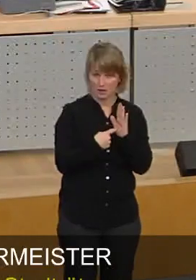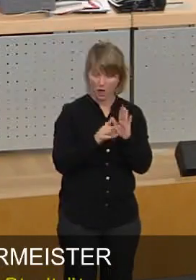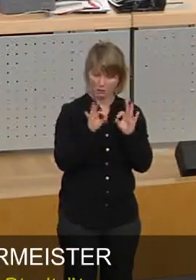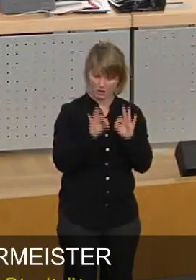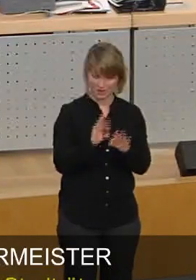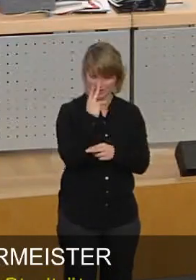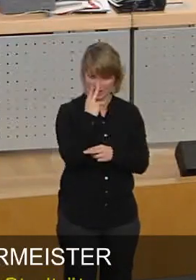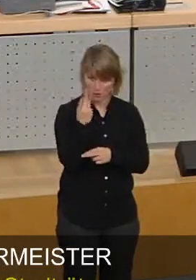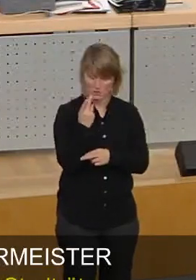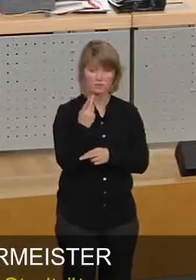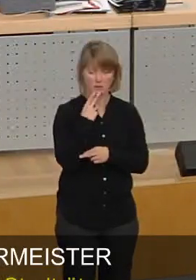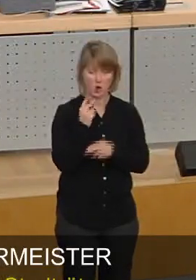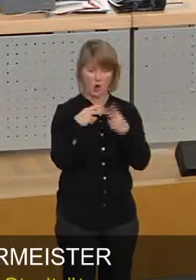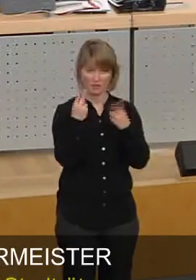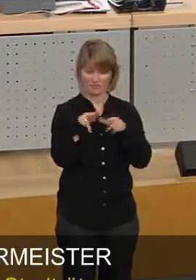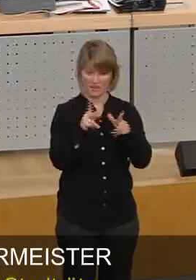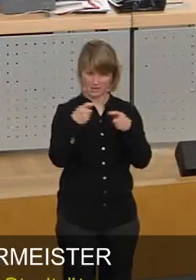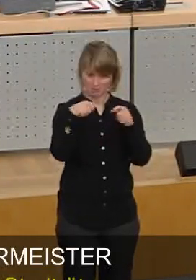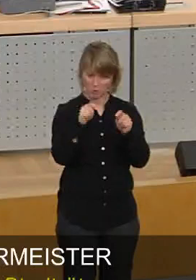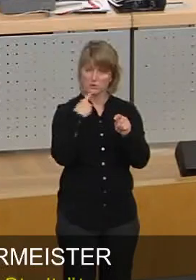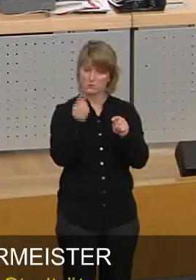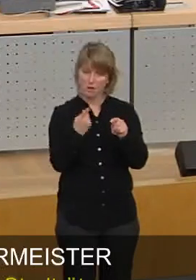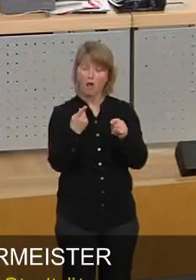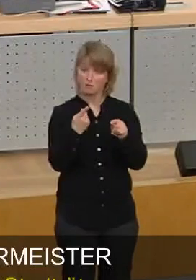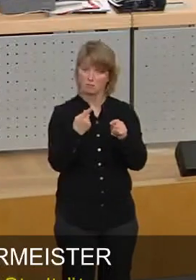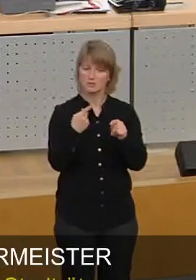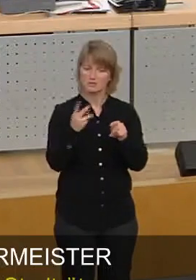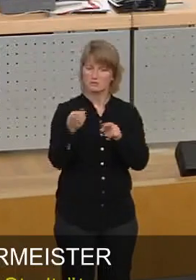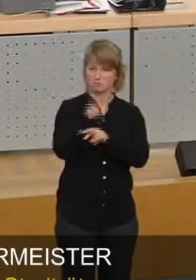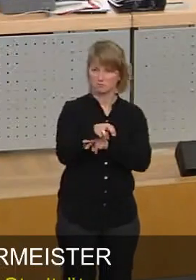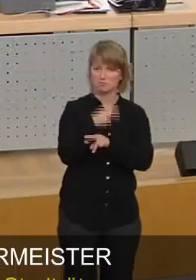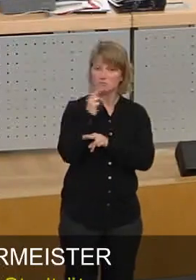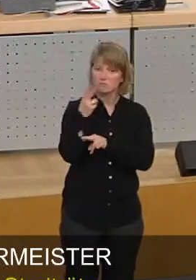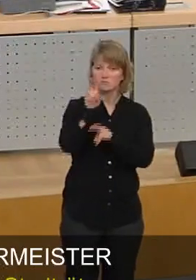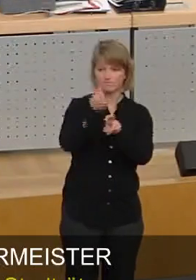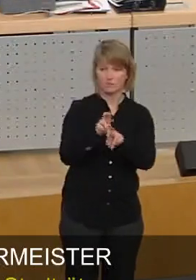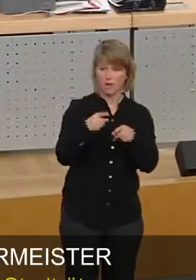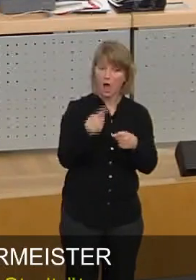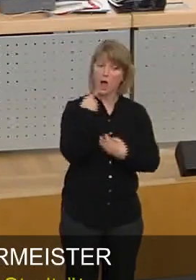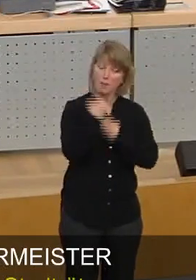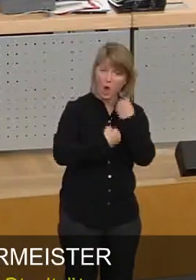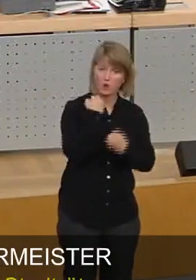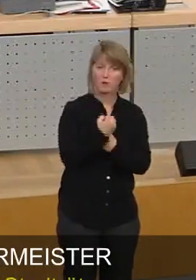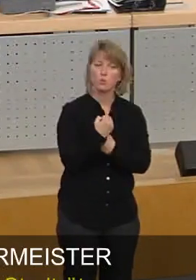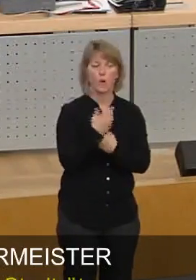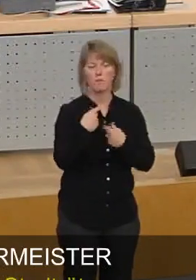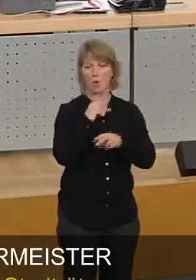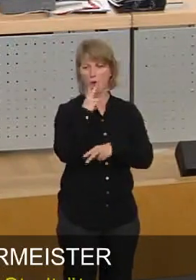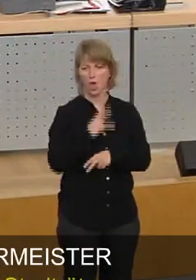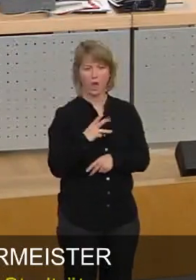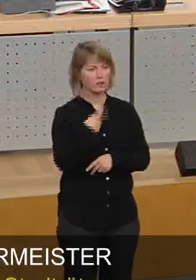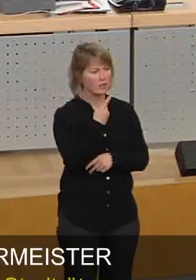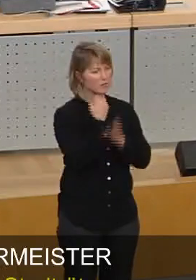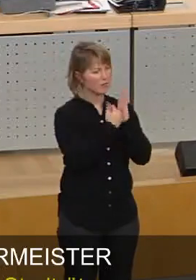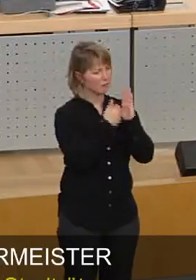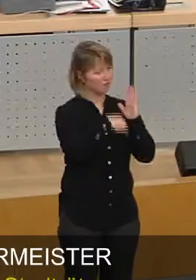öffentlichen Verkehrsraum aus die Anleiterbarkeit möglich. Es darf aber nach meinem Rechtsverständnis auch kein Automatismus sein, dass Bauherren ihre gesetzlichen Pflichten in den öffentlichen